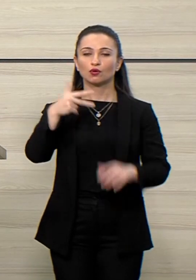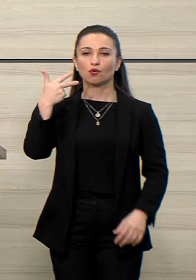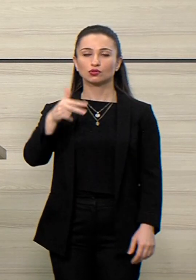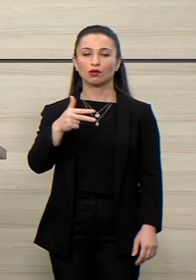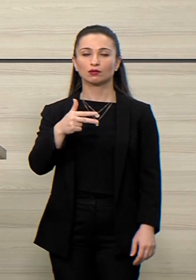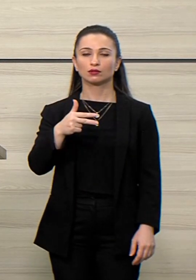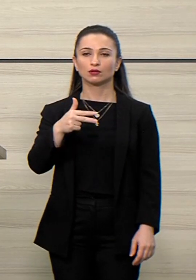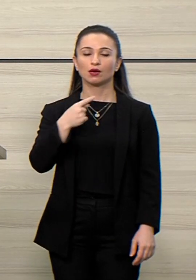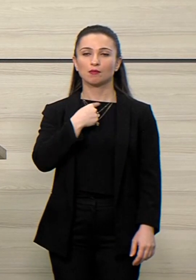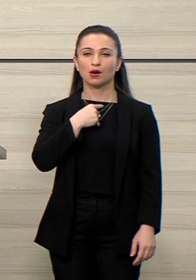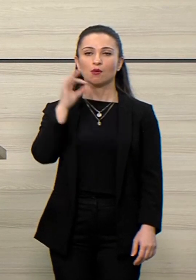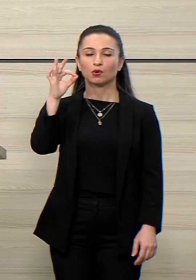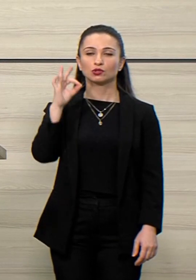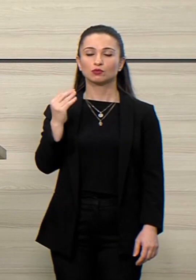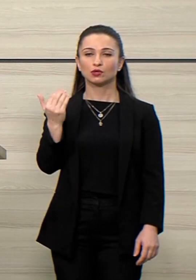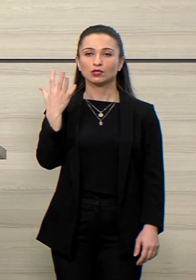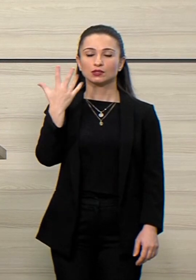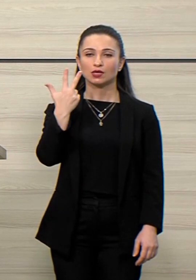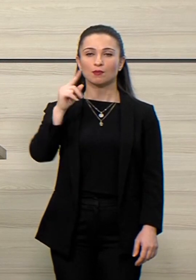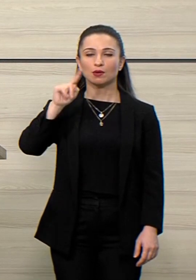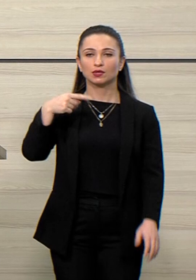47730 ხმა პროცენტულად